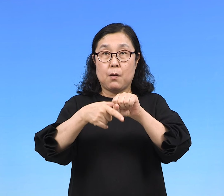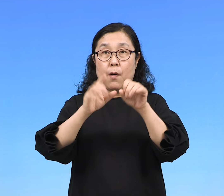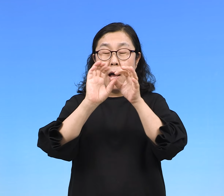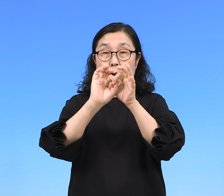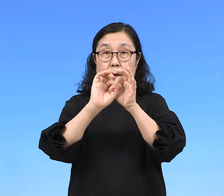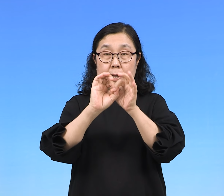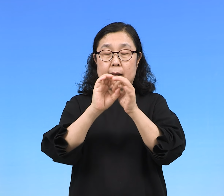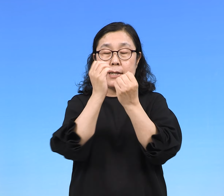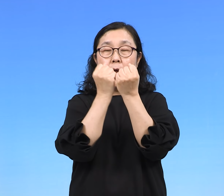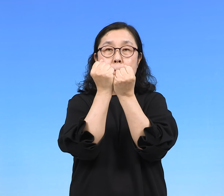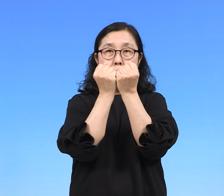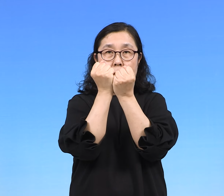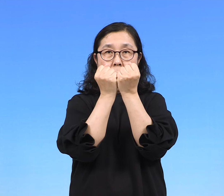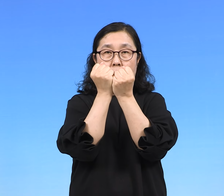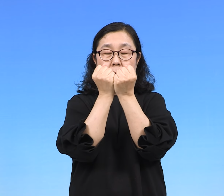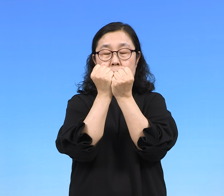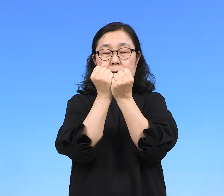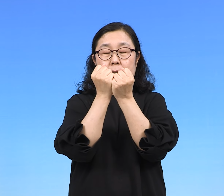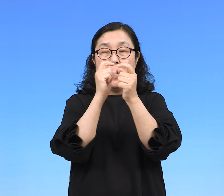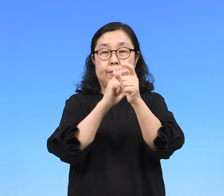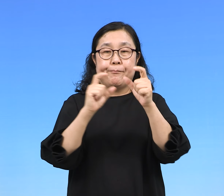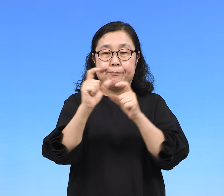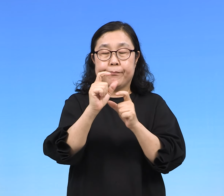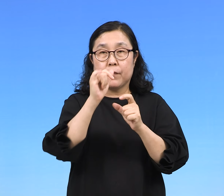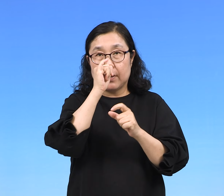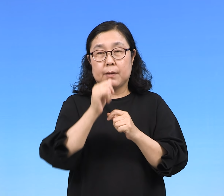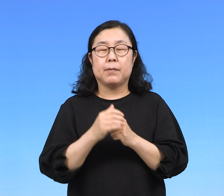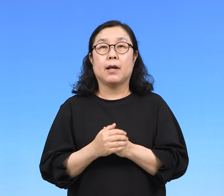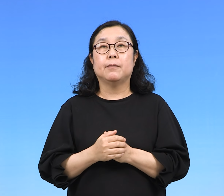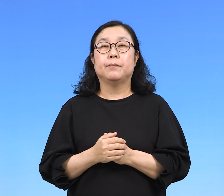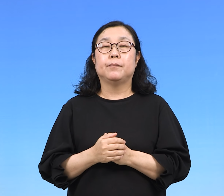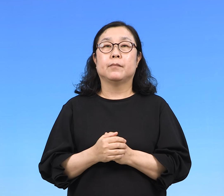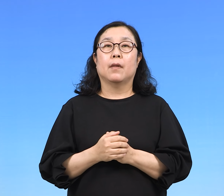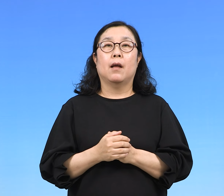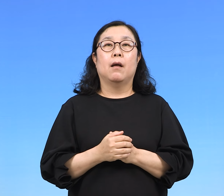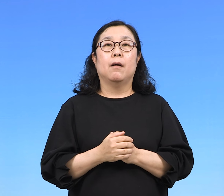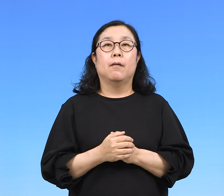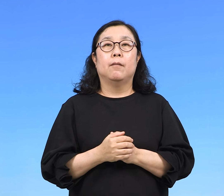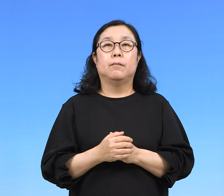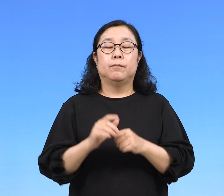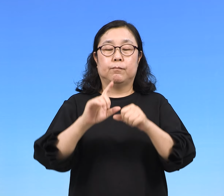기회와 관련된 이 설명을 그 책에서 덧붙이고 있습니다. 한번 들어보십시오.